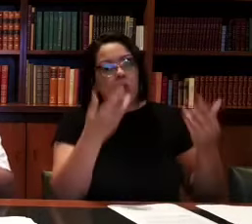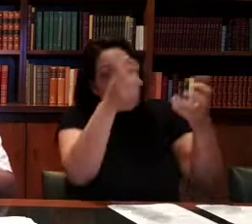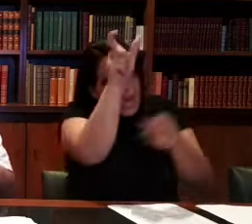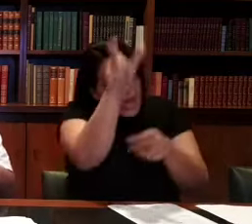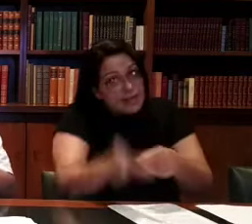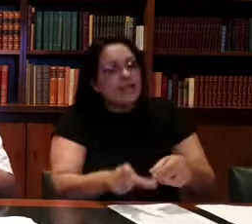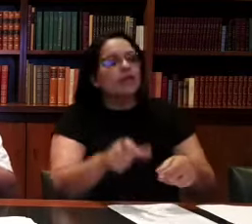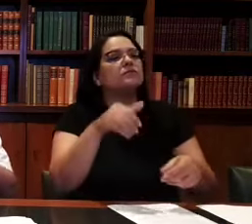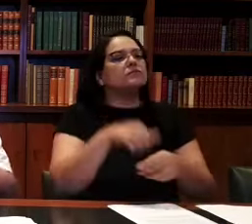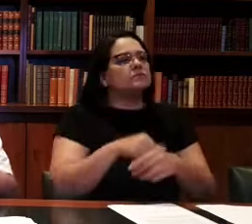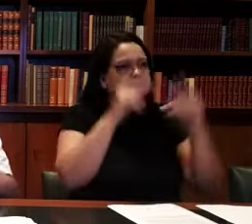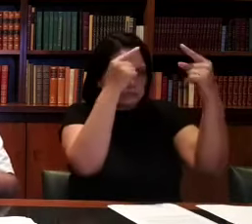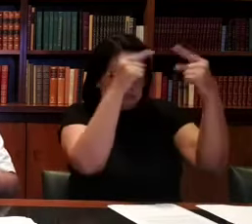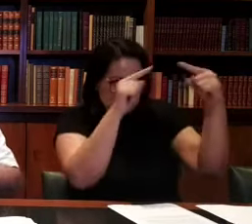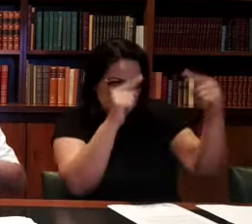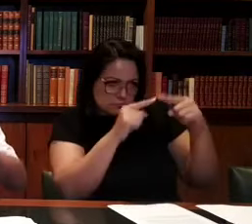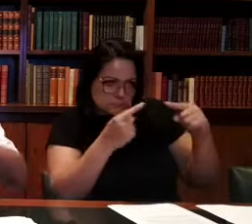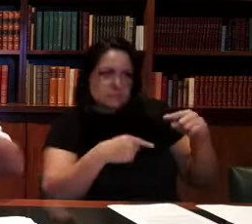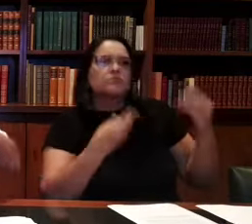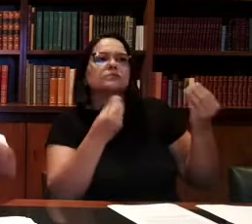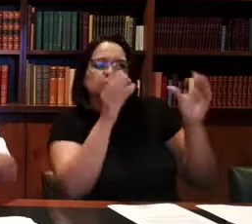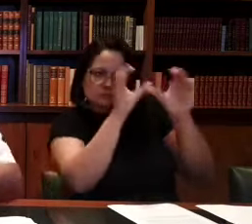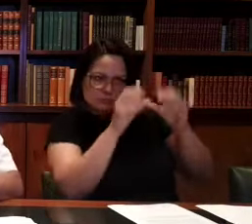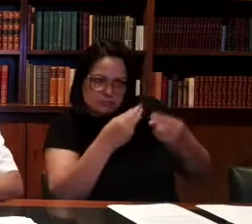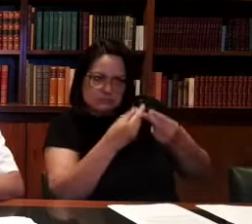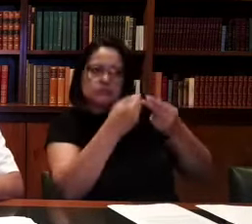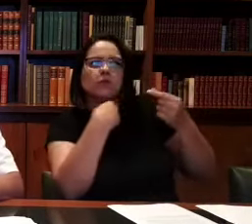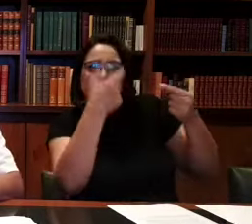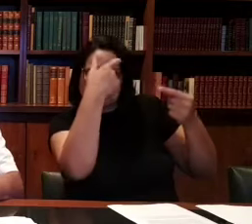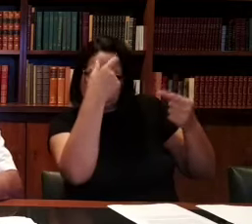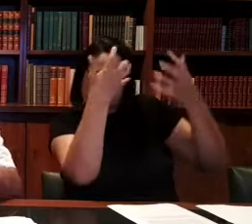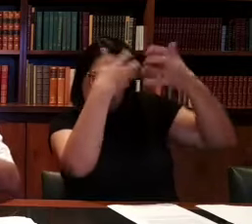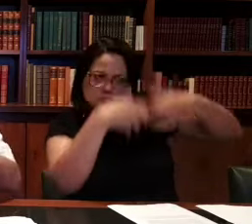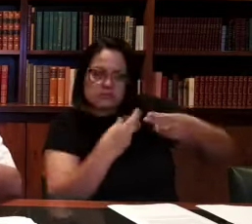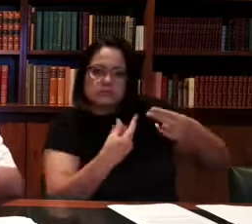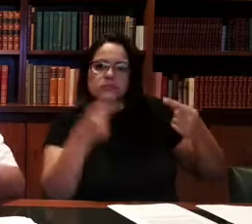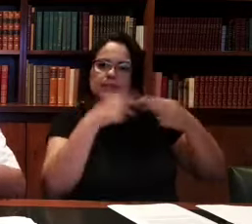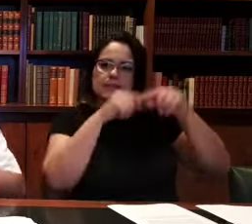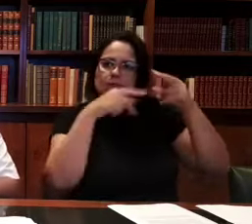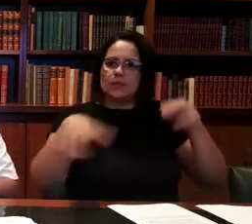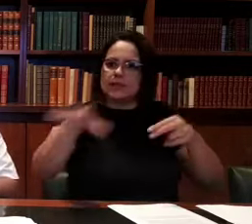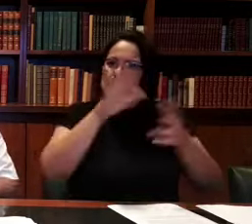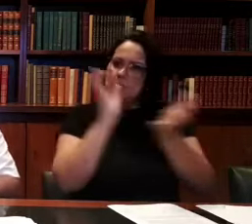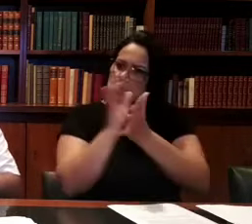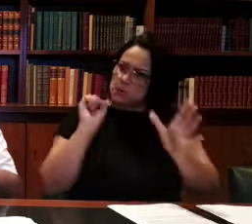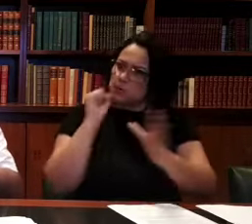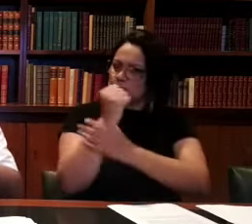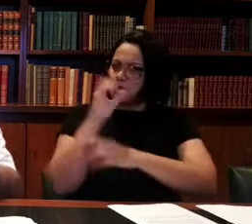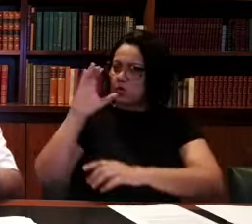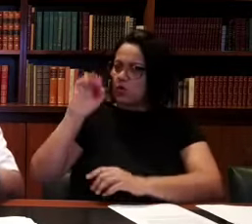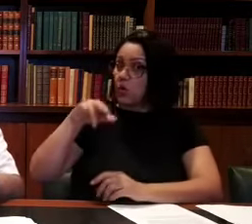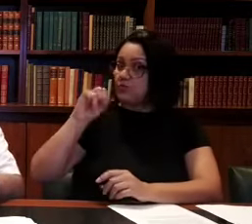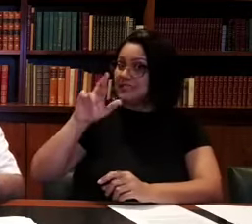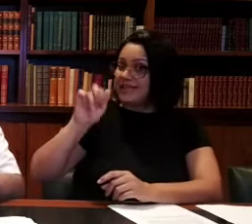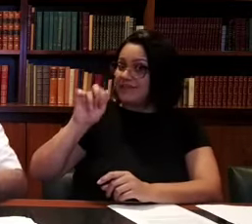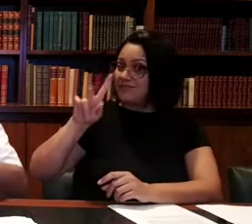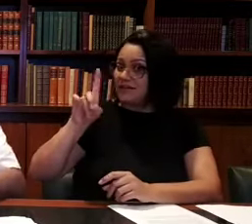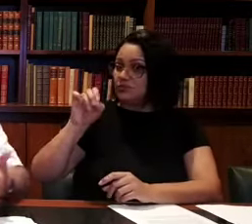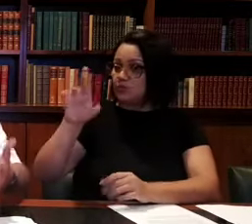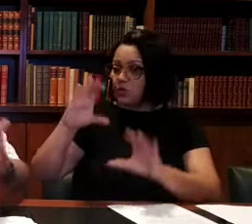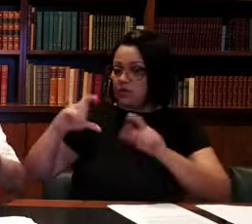volte de acordo com as suas convicções de acordo com o interesse ainda dos conservadores mas que busque